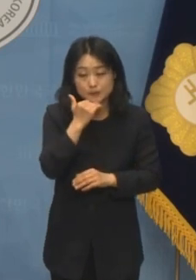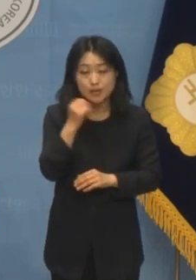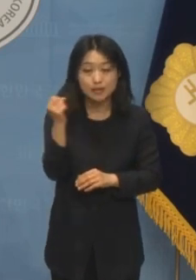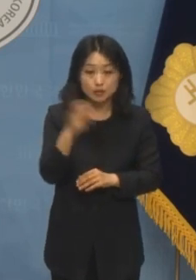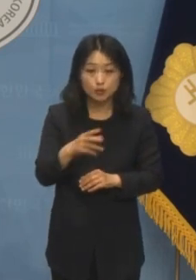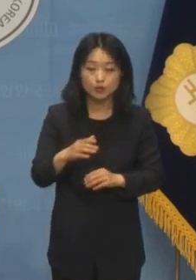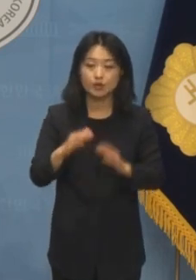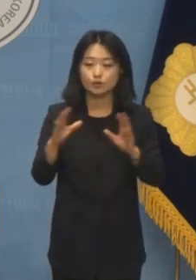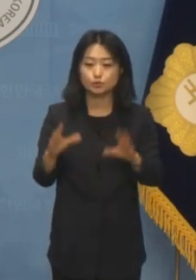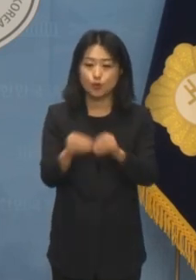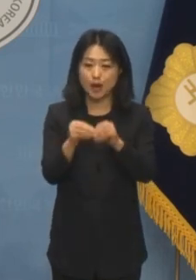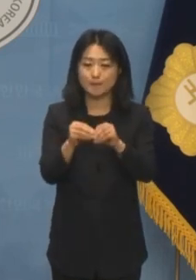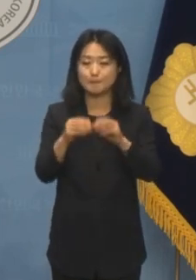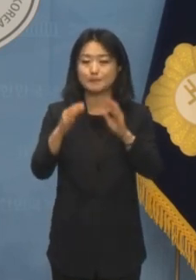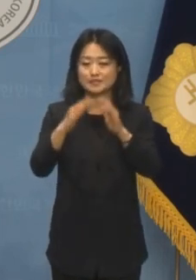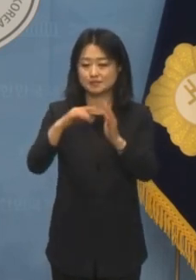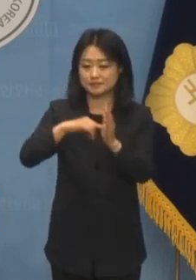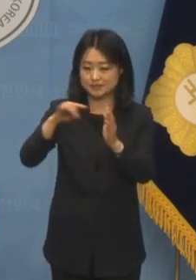느낌입니다.